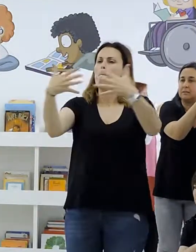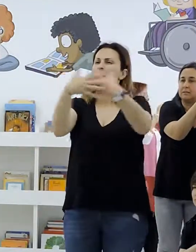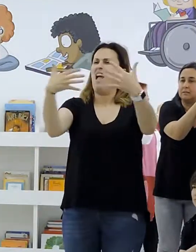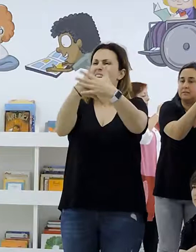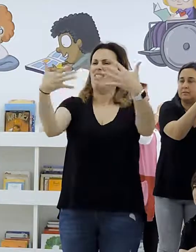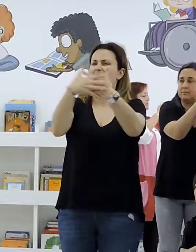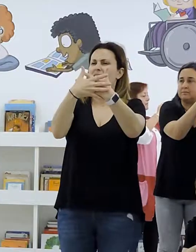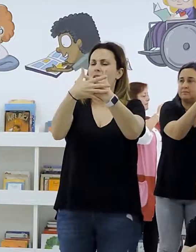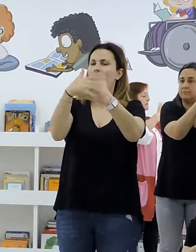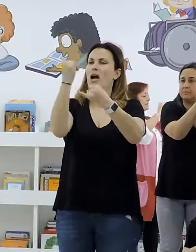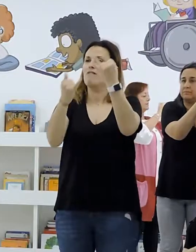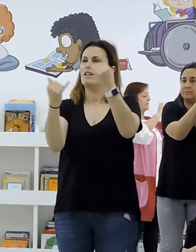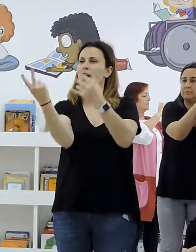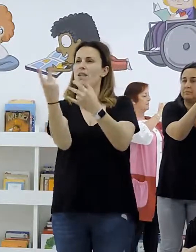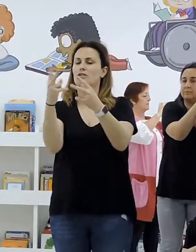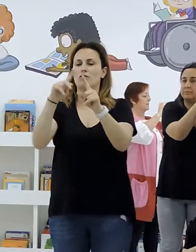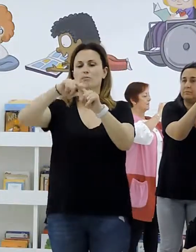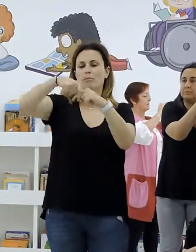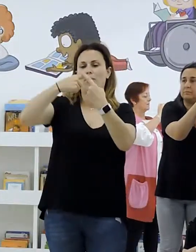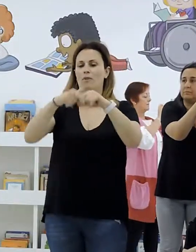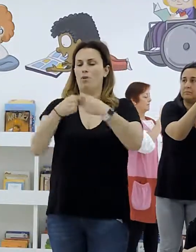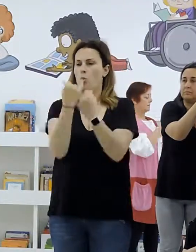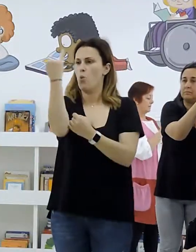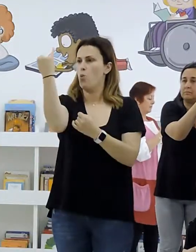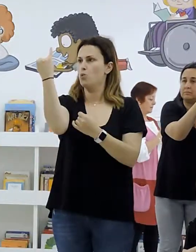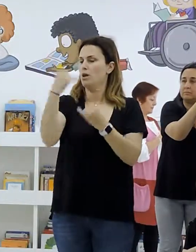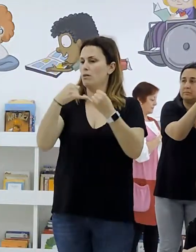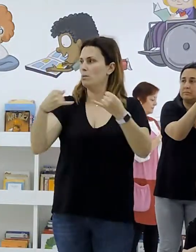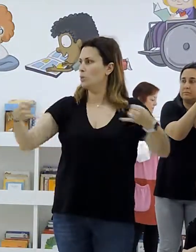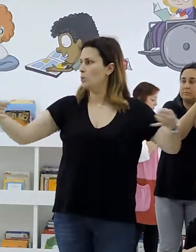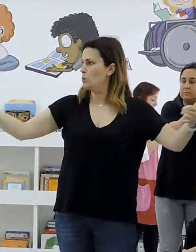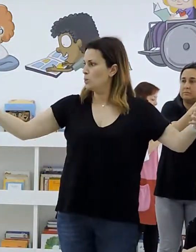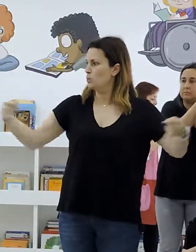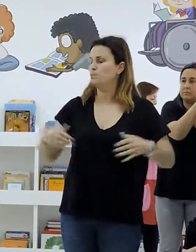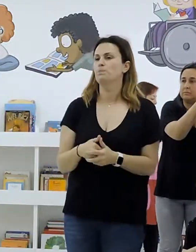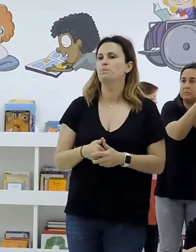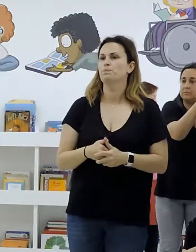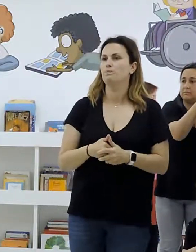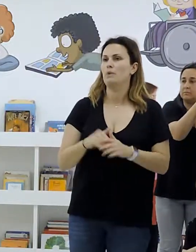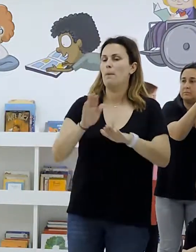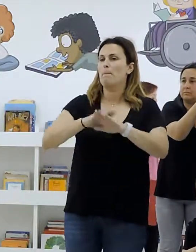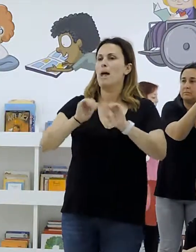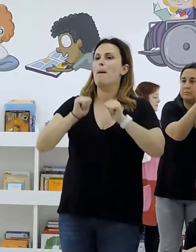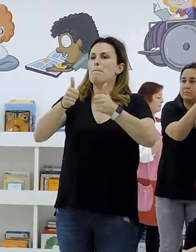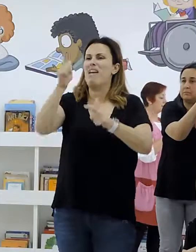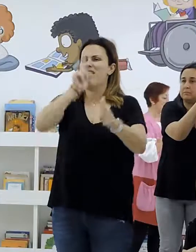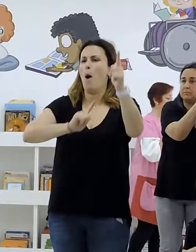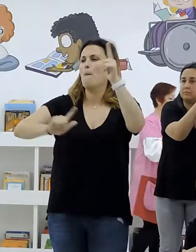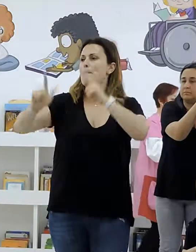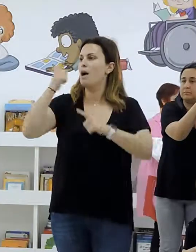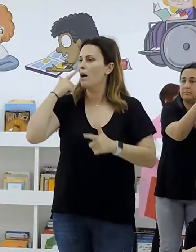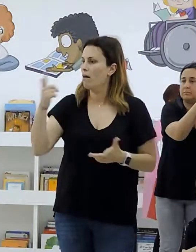ser mundos paralelos, y solo cuando vuelven a hacerlo se inicia este viaje en el